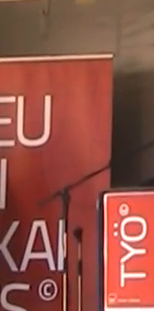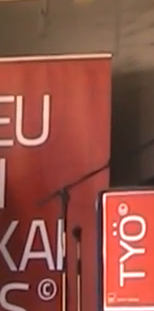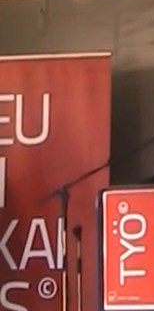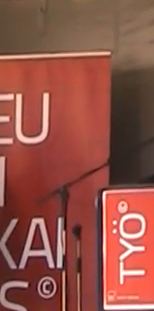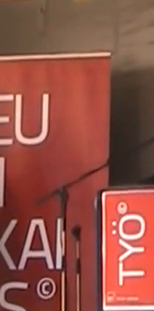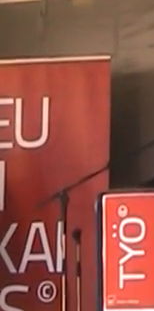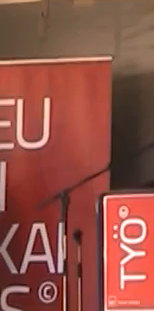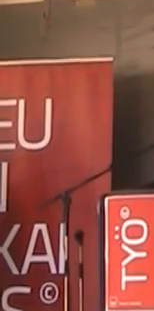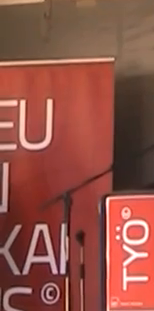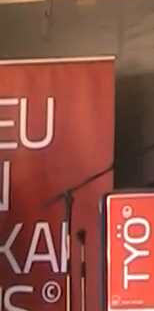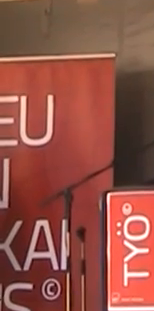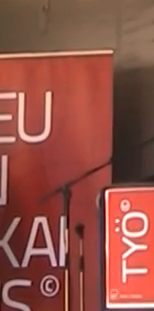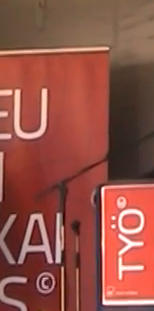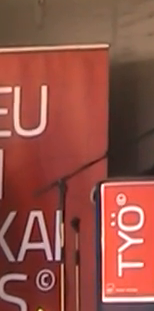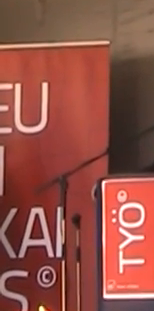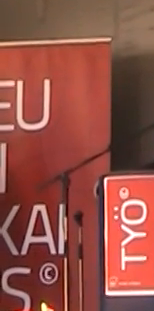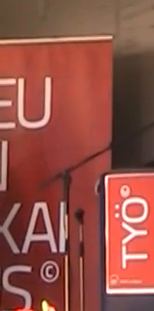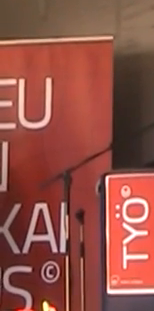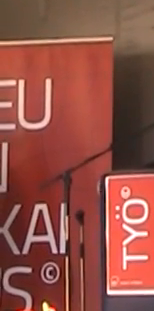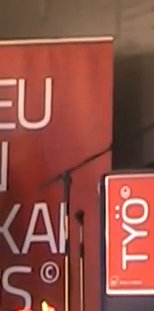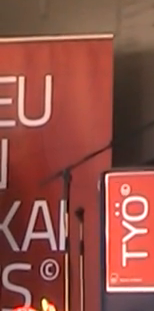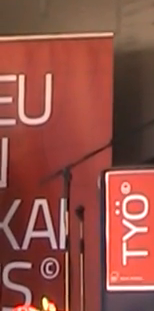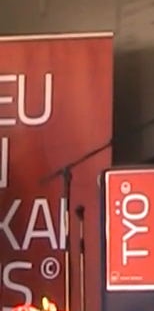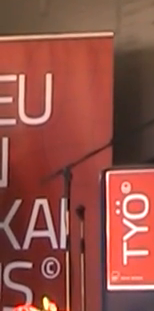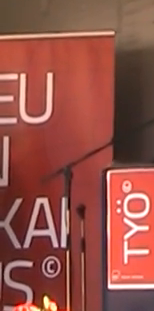joka vuosi tällä hallituskaudella rahaa.